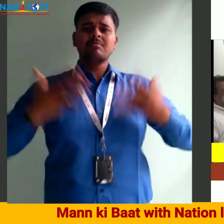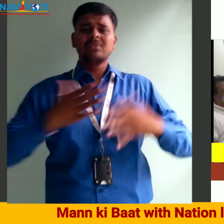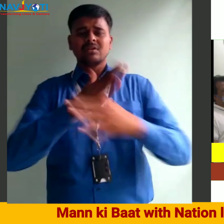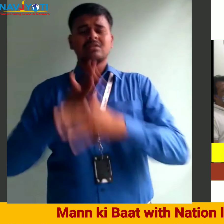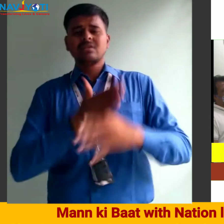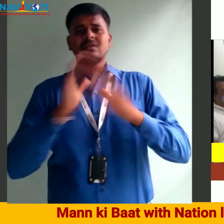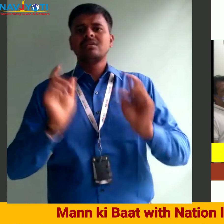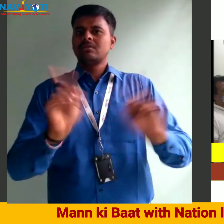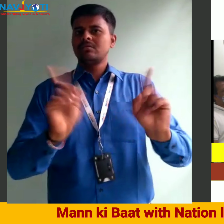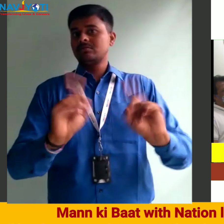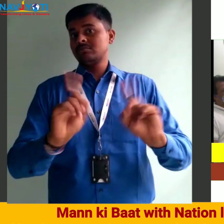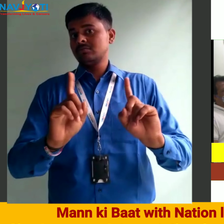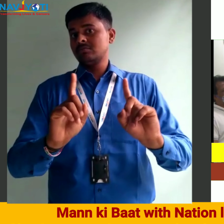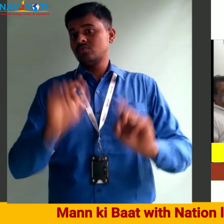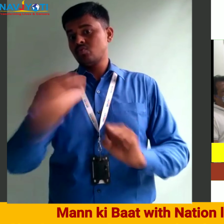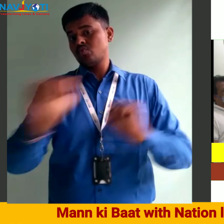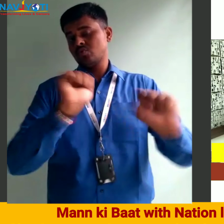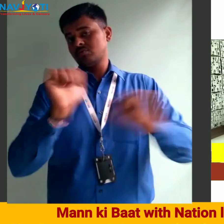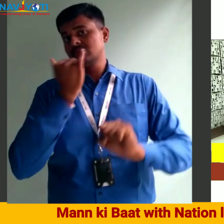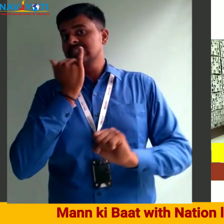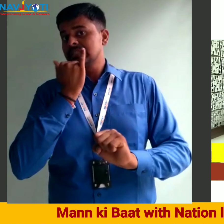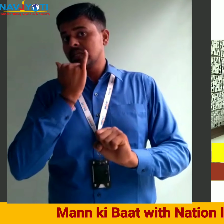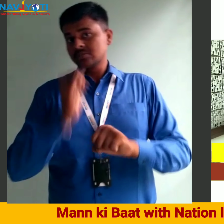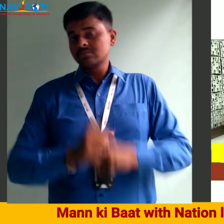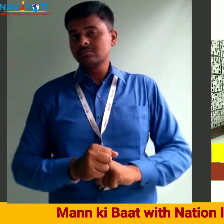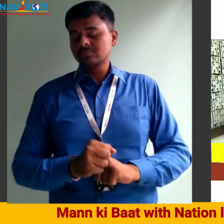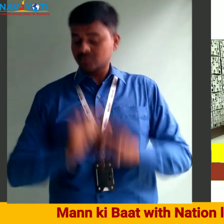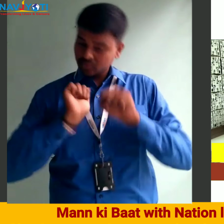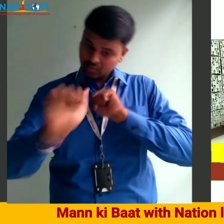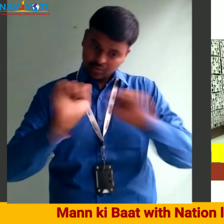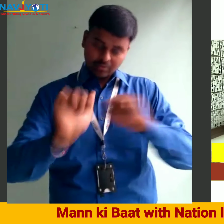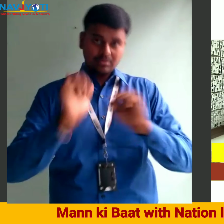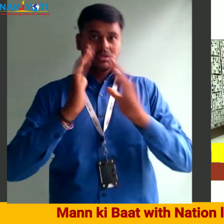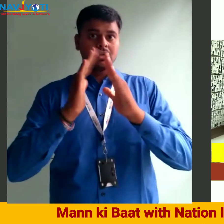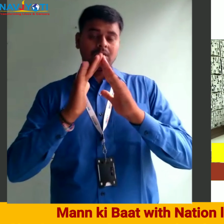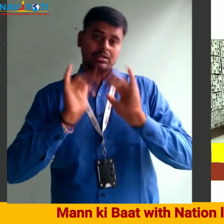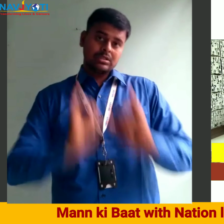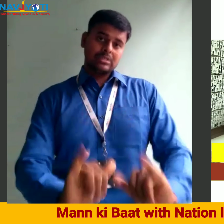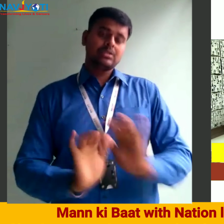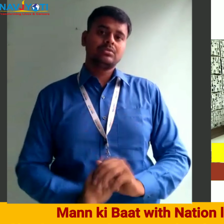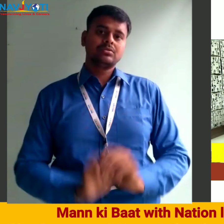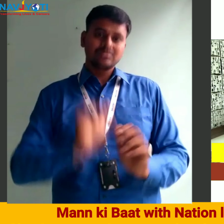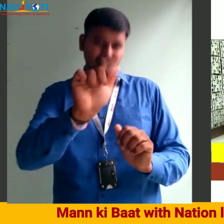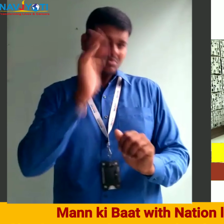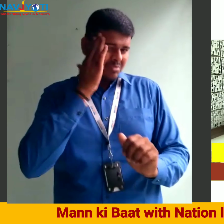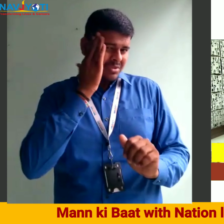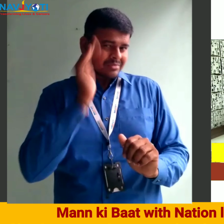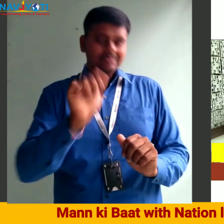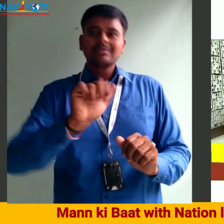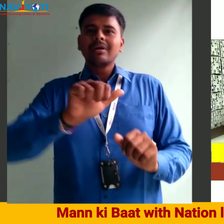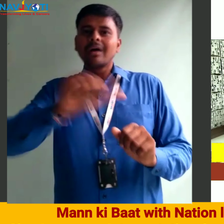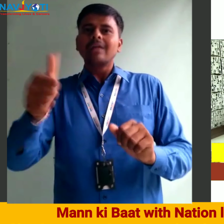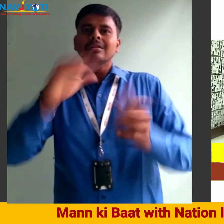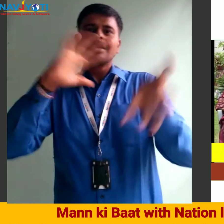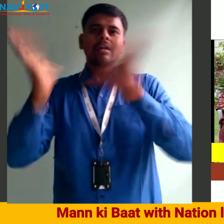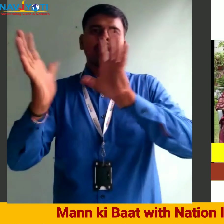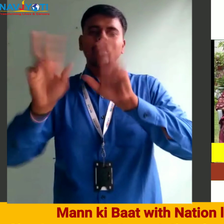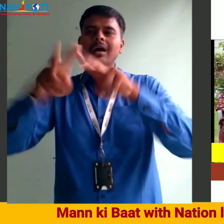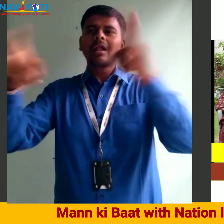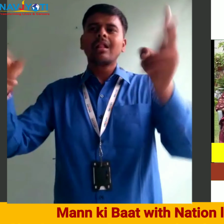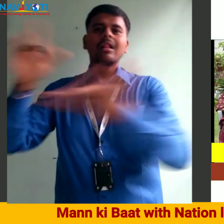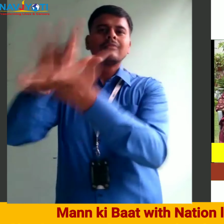हम ऐसा विचार न पाल लें कि हमारे शहर में, हमारे गांव में, हमारी गली